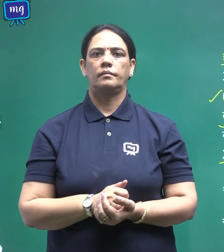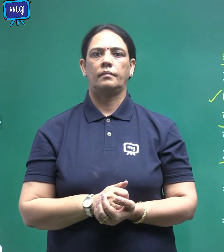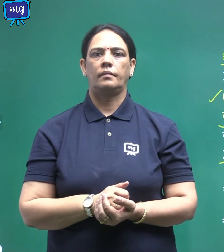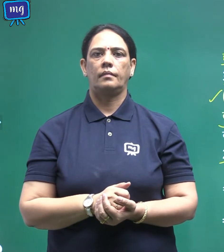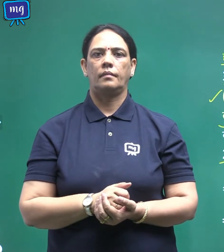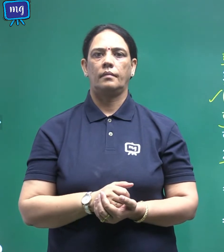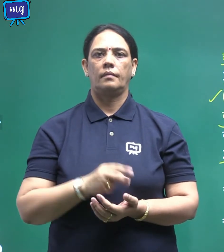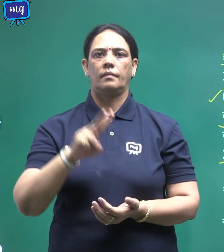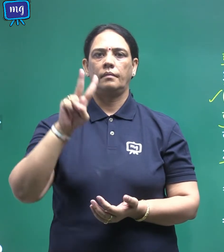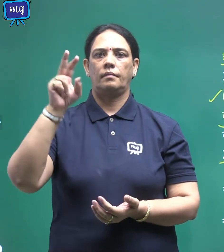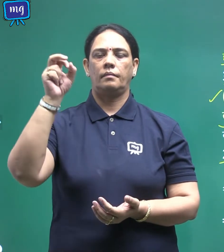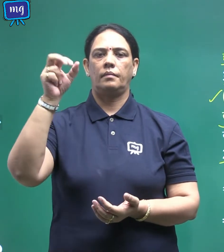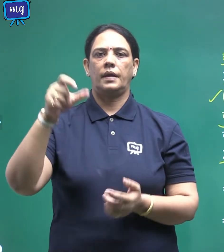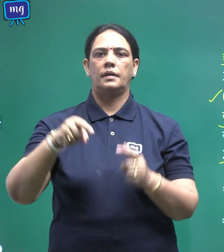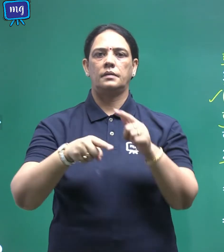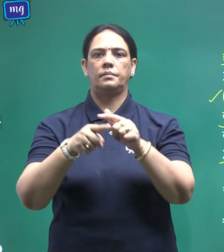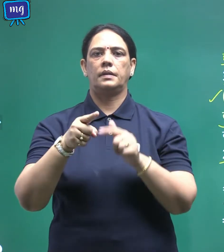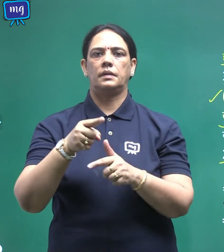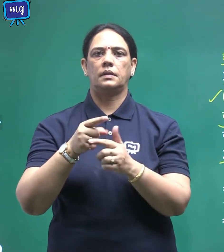20%